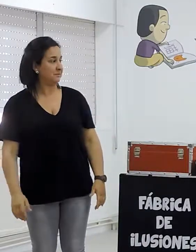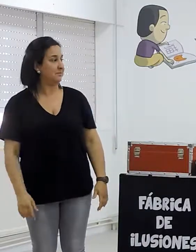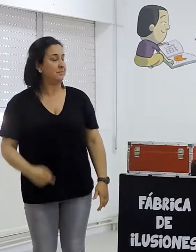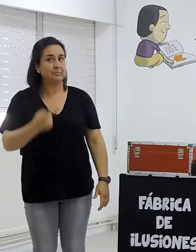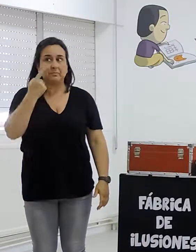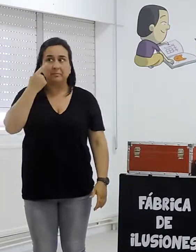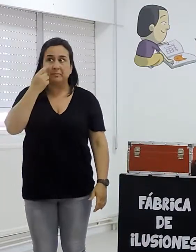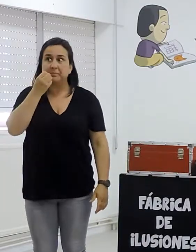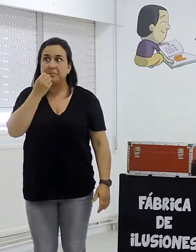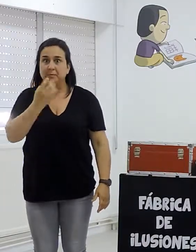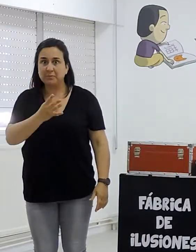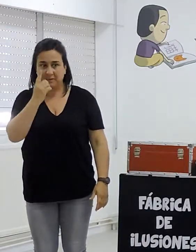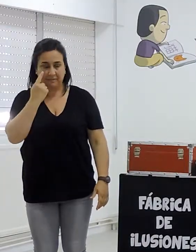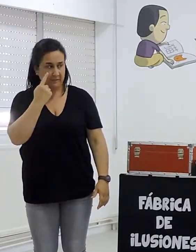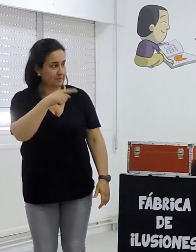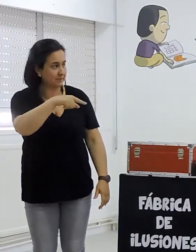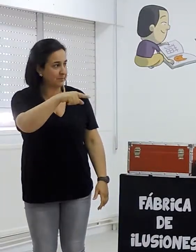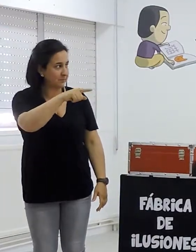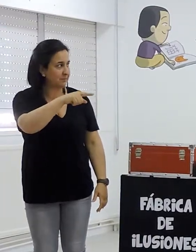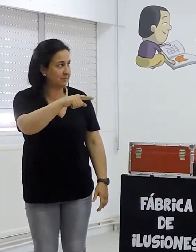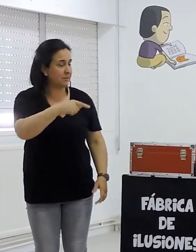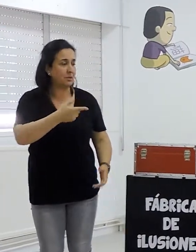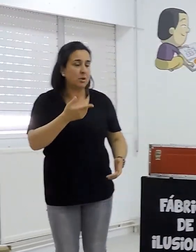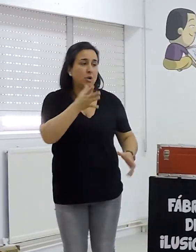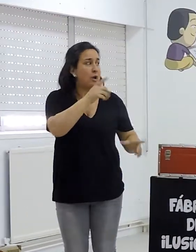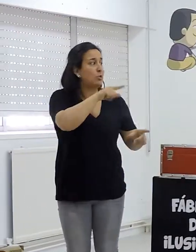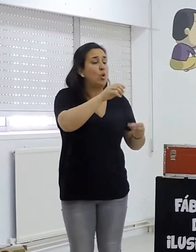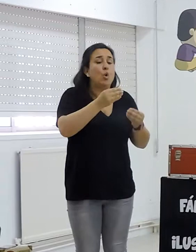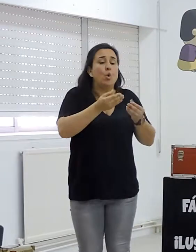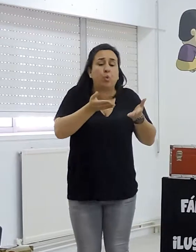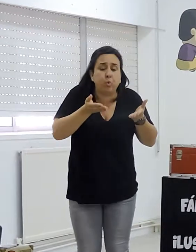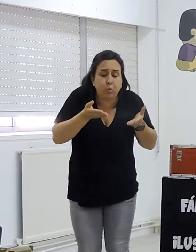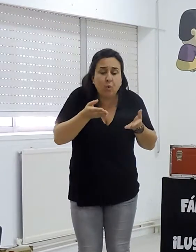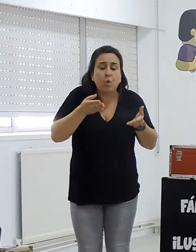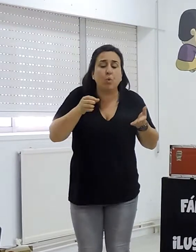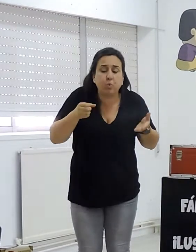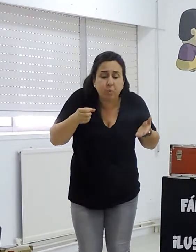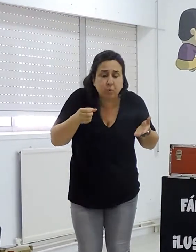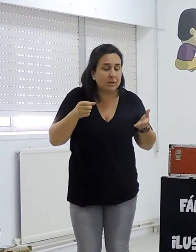Fíjate muy bien. Te voy a pedir que soples.